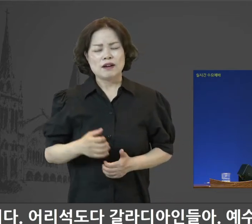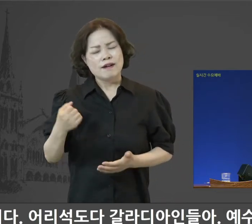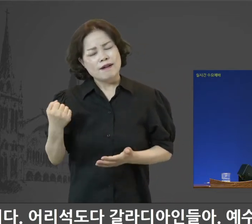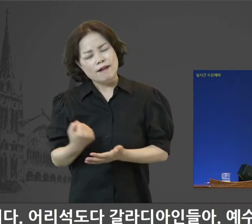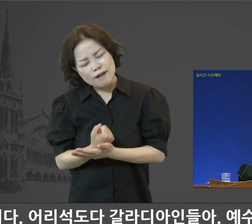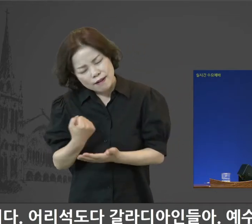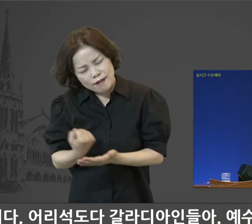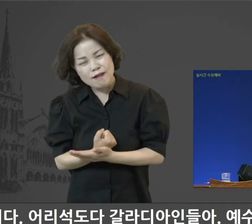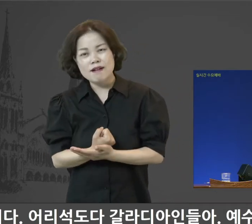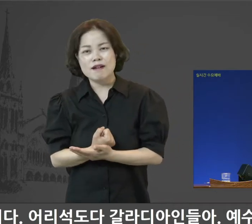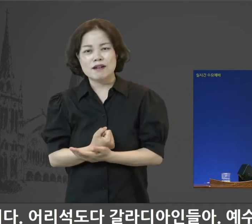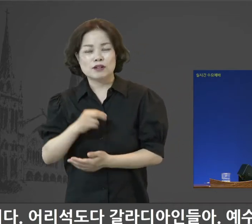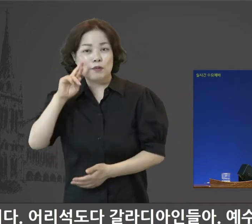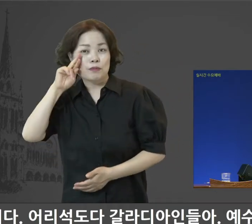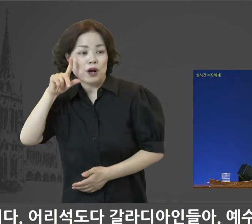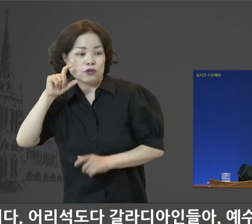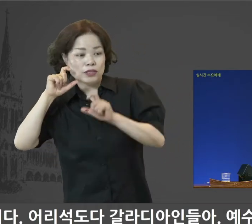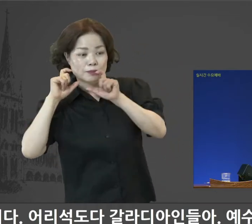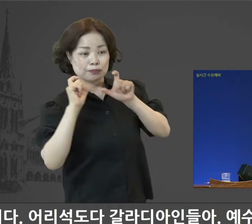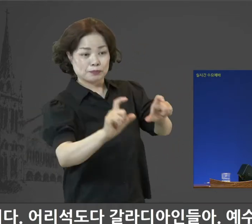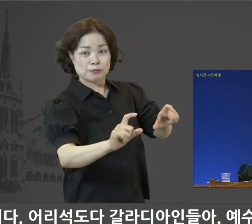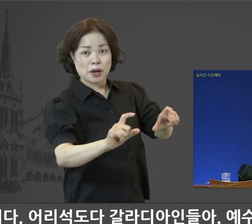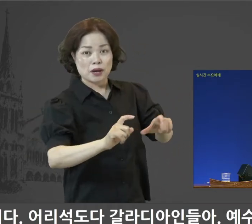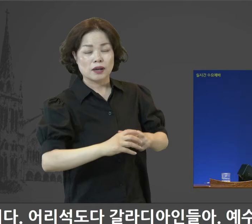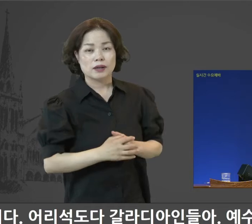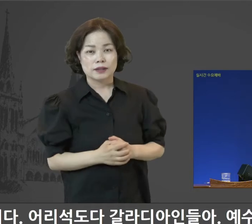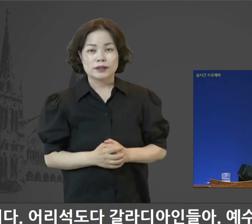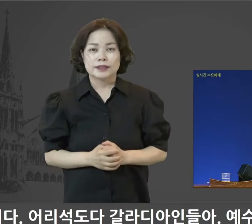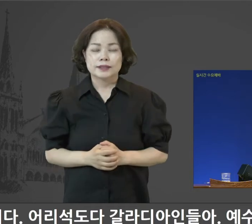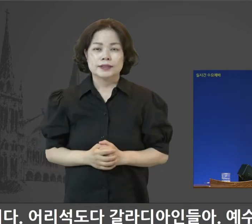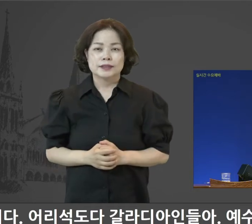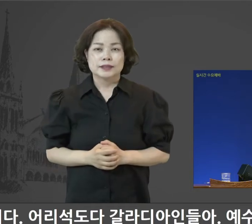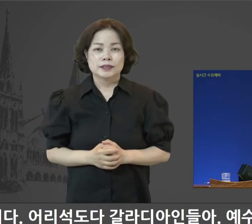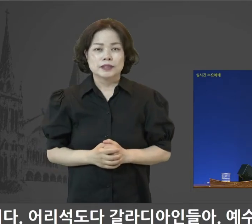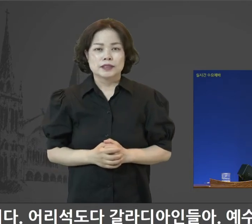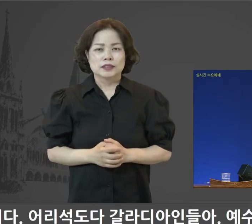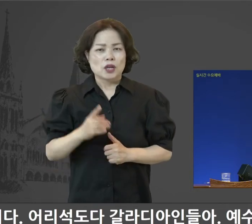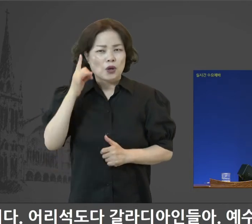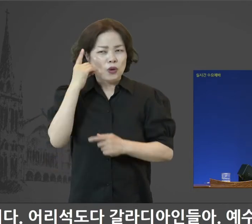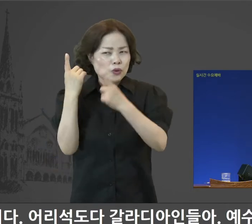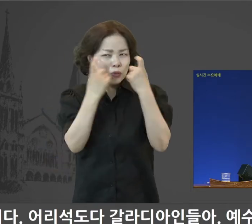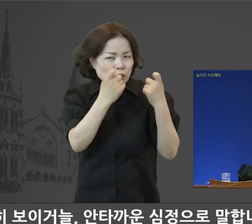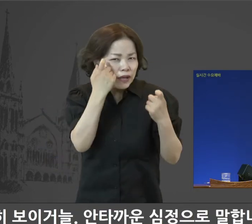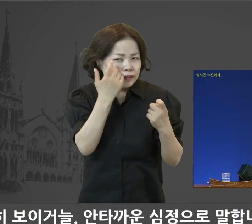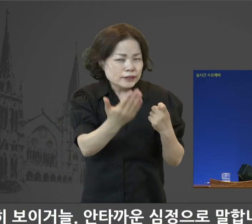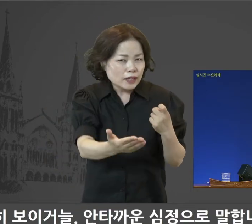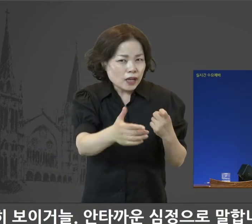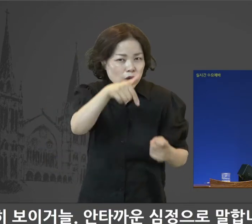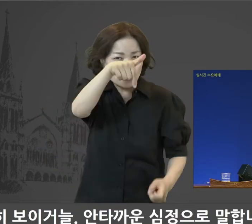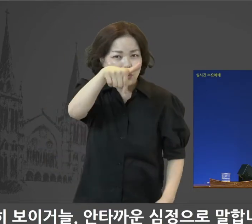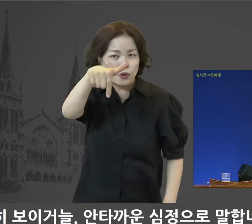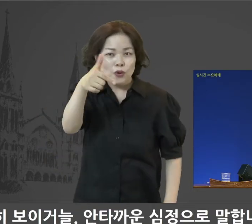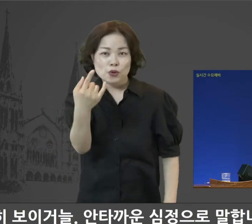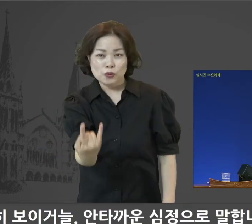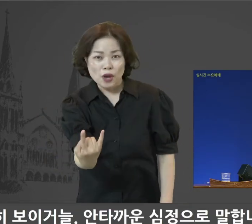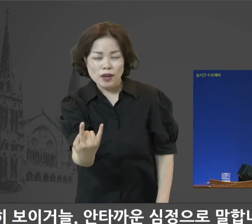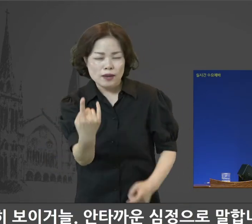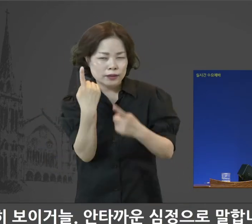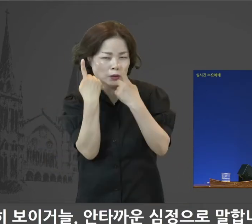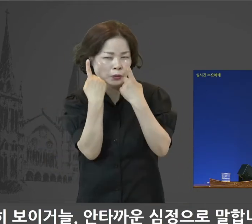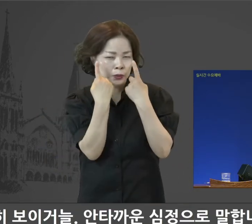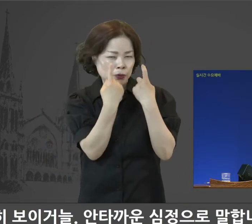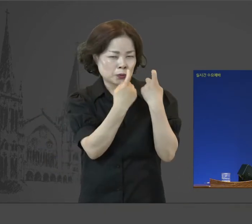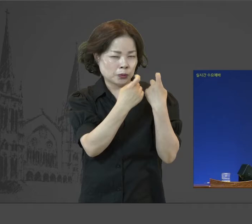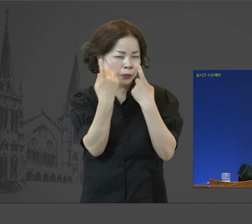안타까운 심정으로 말씀하고 있는 것이죠. 여기서 꾀더냐 할 때 이 동사 매혹하다,